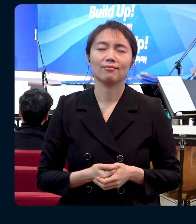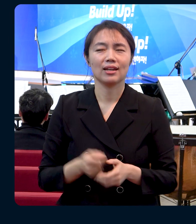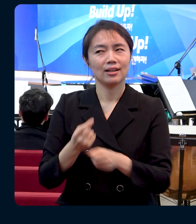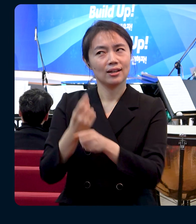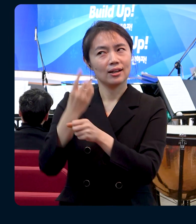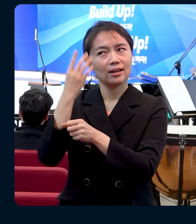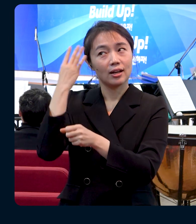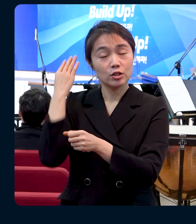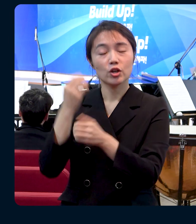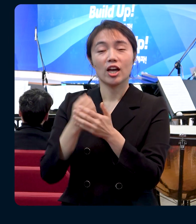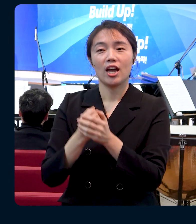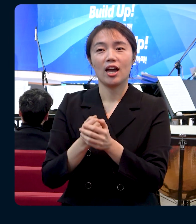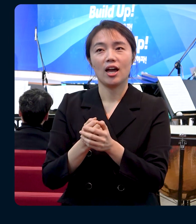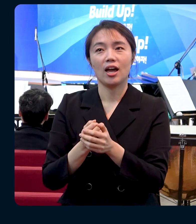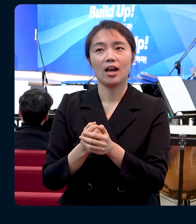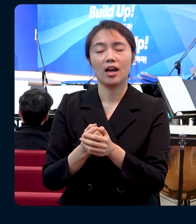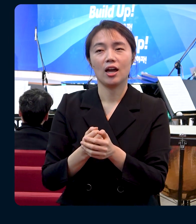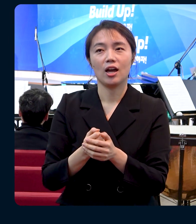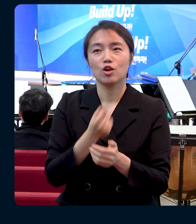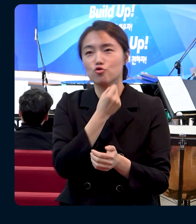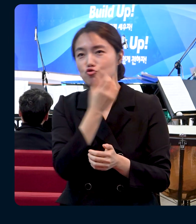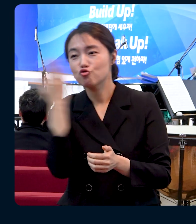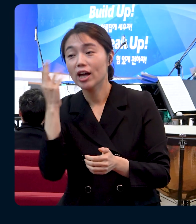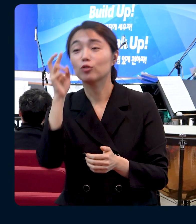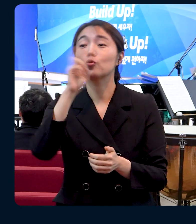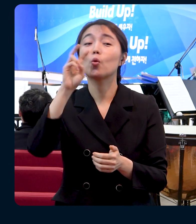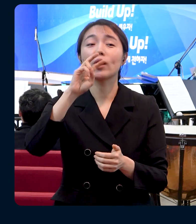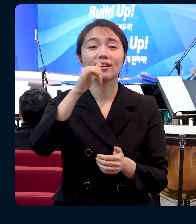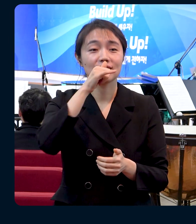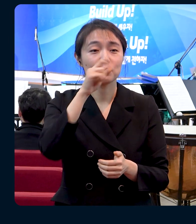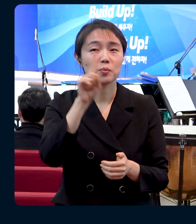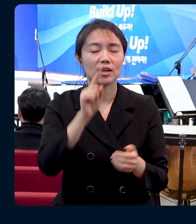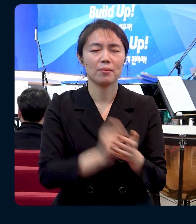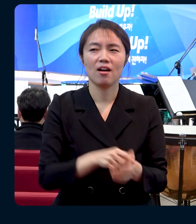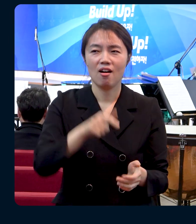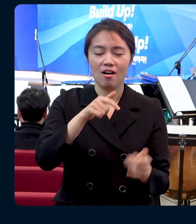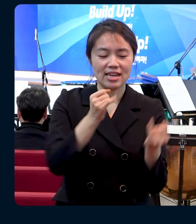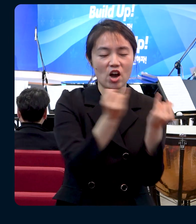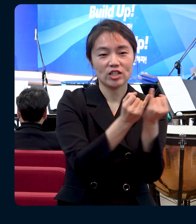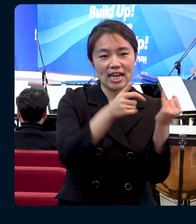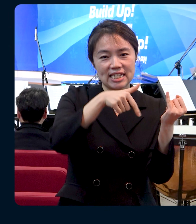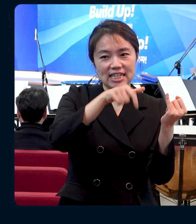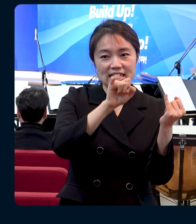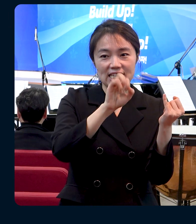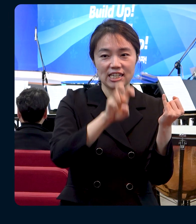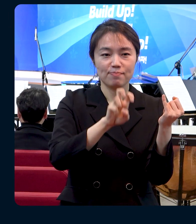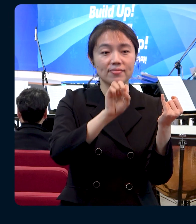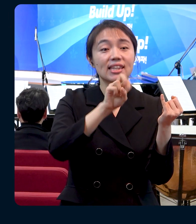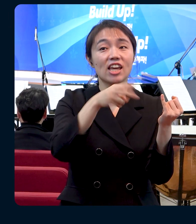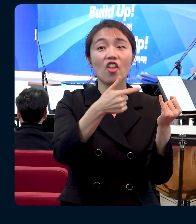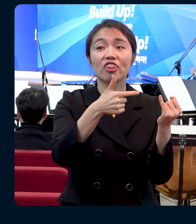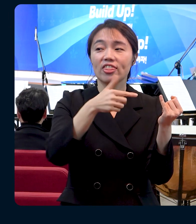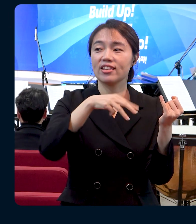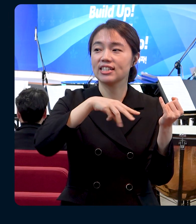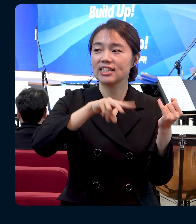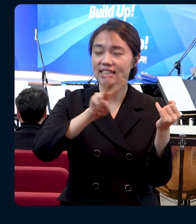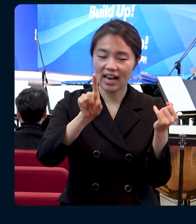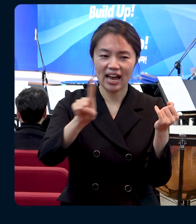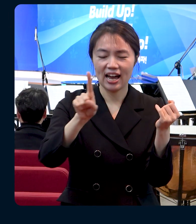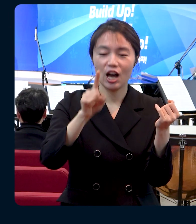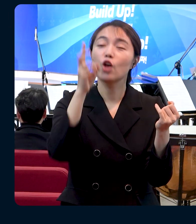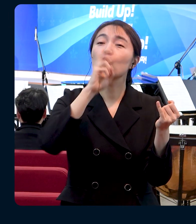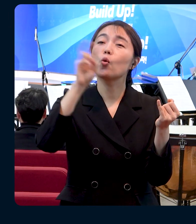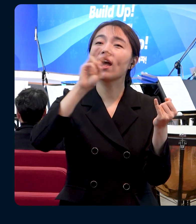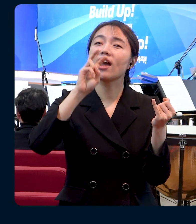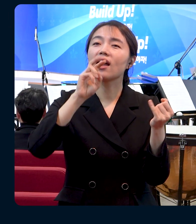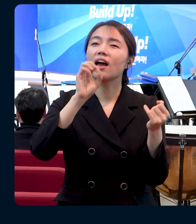거예요. 수년 전에 유행했던 트로트 가요 중에서 김연자라는 가수가 부른 아모르